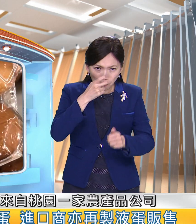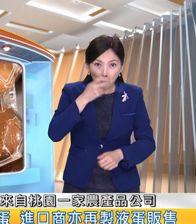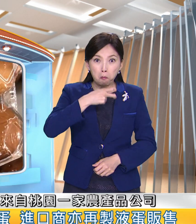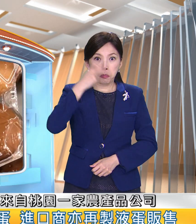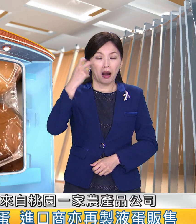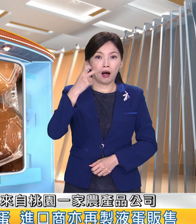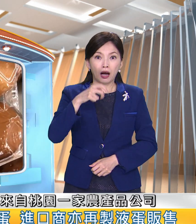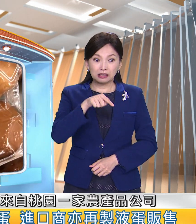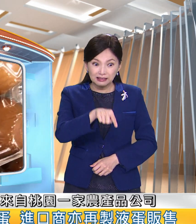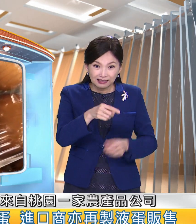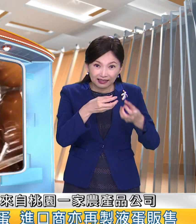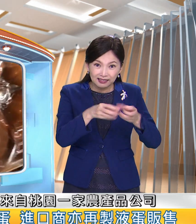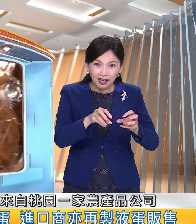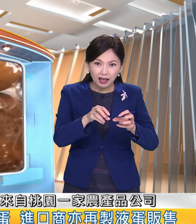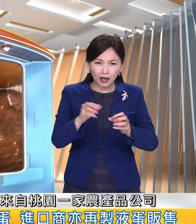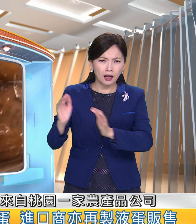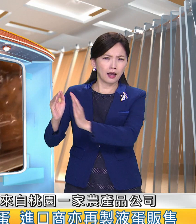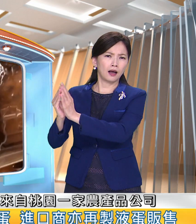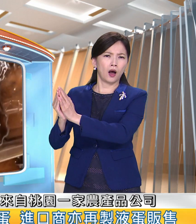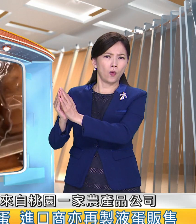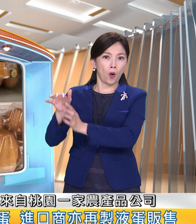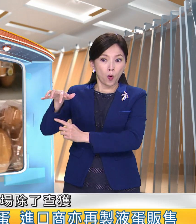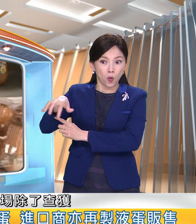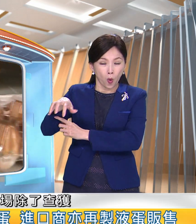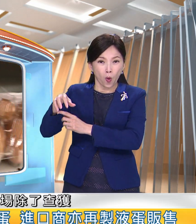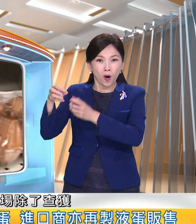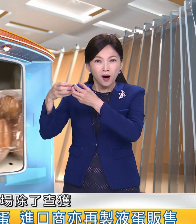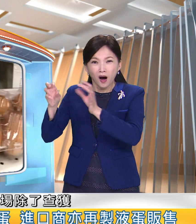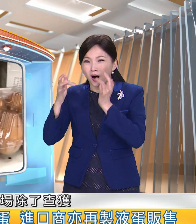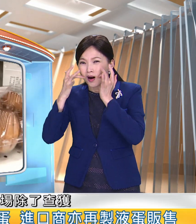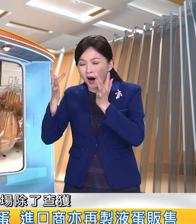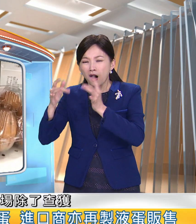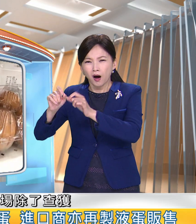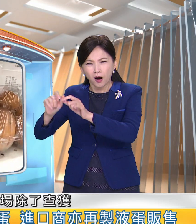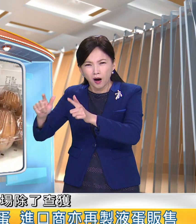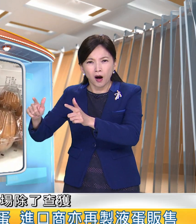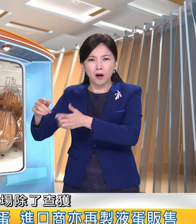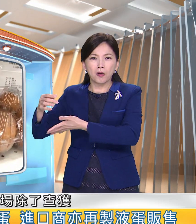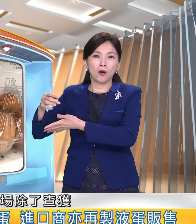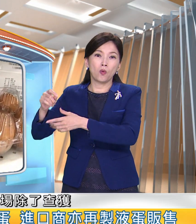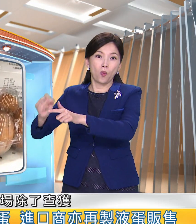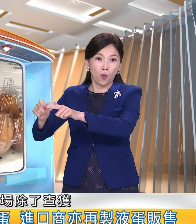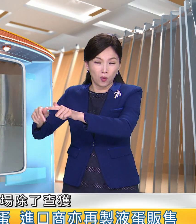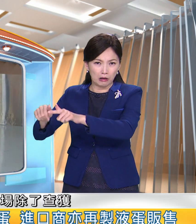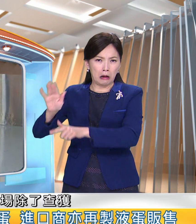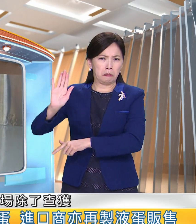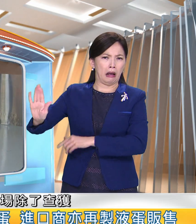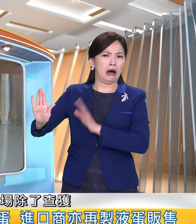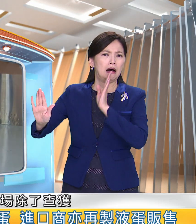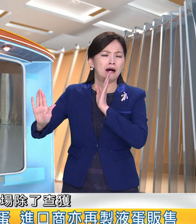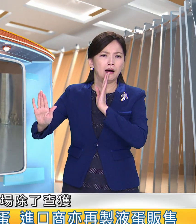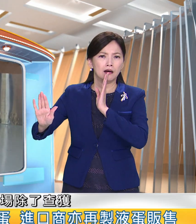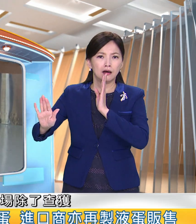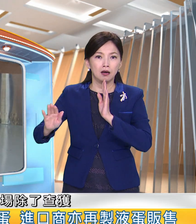自于桃园一家农产品公司。桃园市卫生局现场除了查